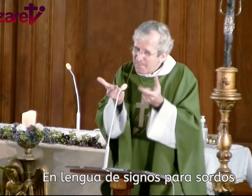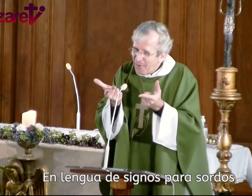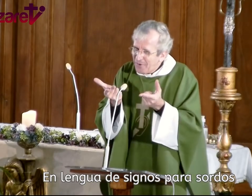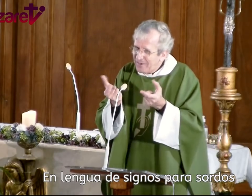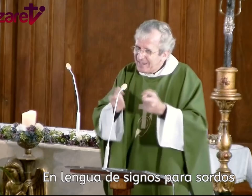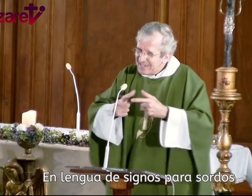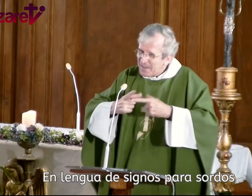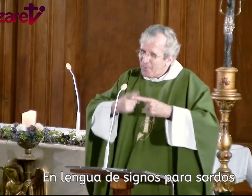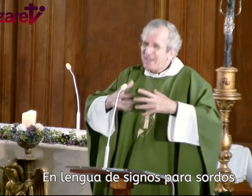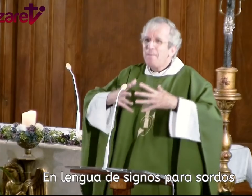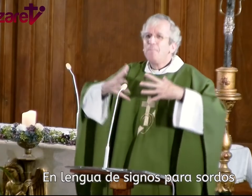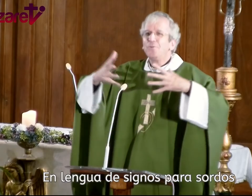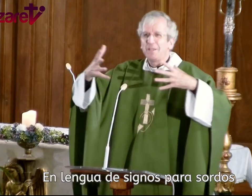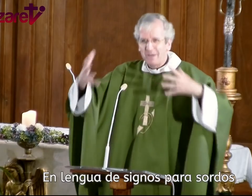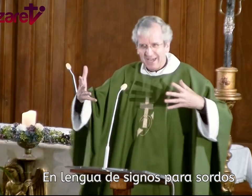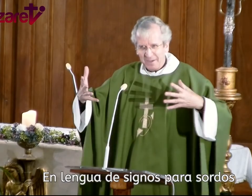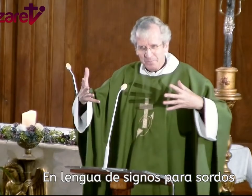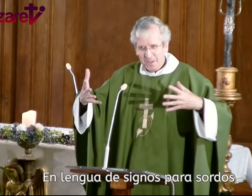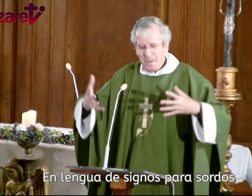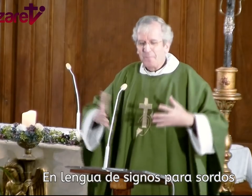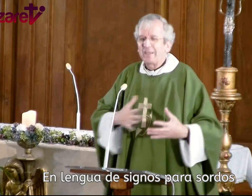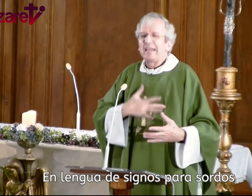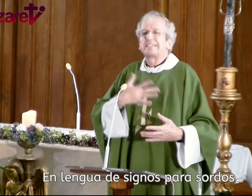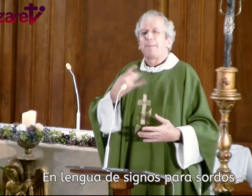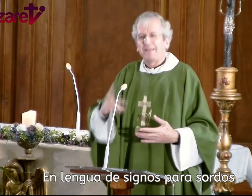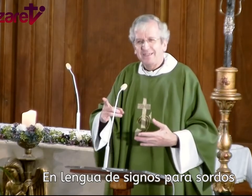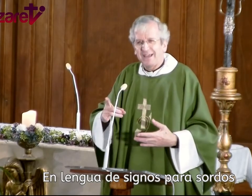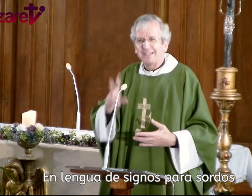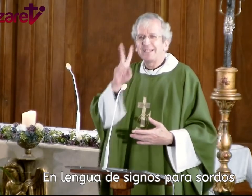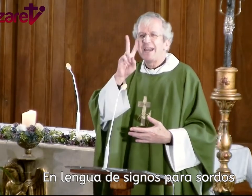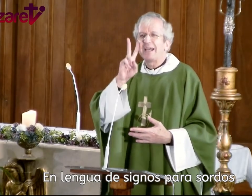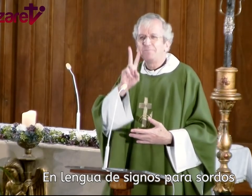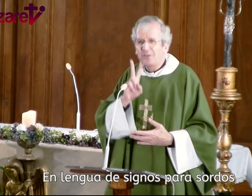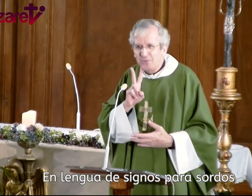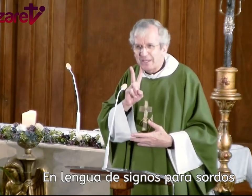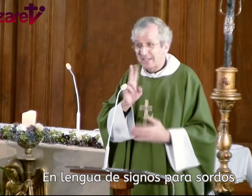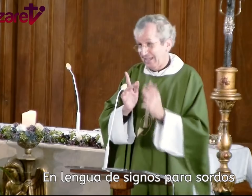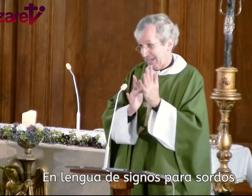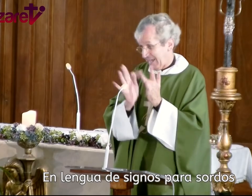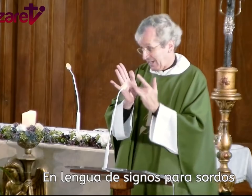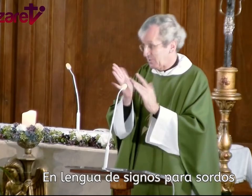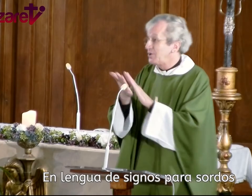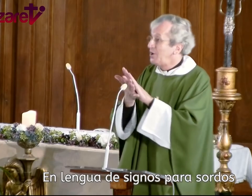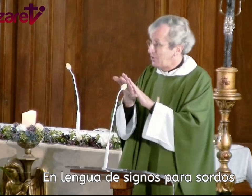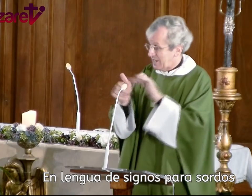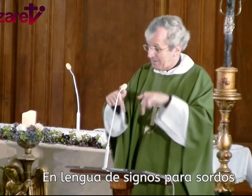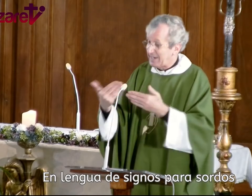poco Se puede Multiplicar Porque las capacidades Las virtudes De las que Jesús Nos habla En este